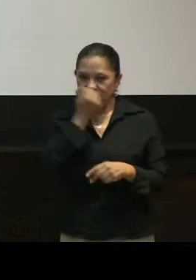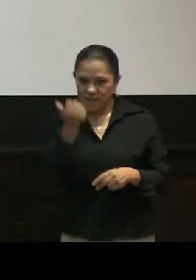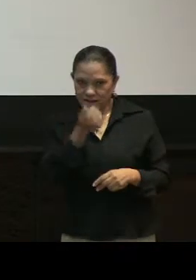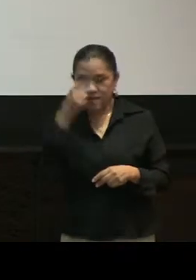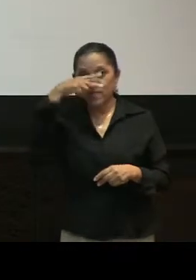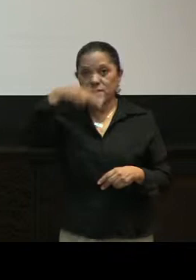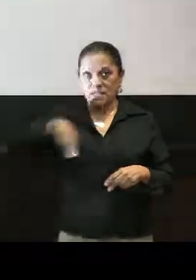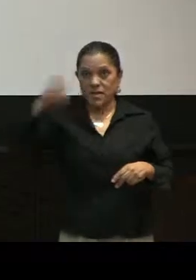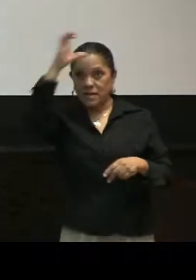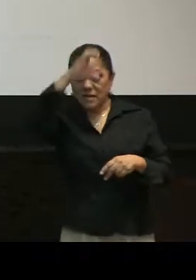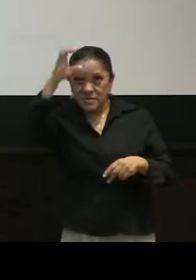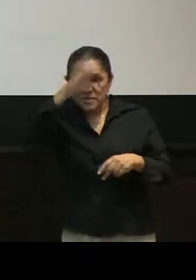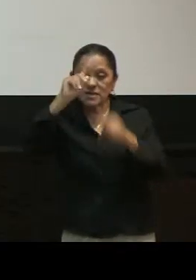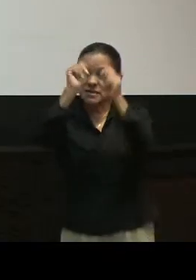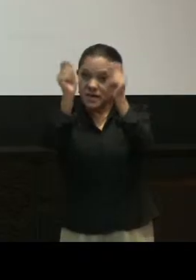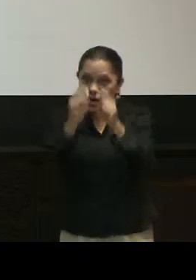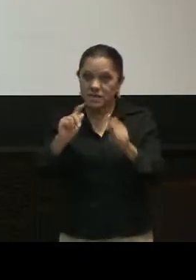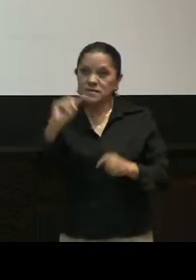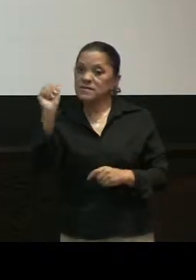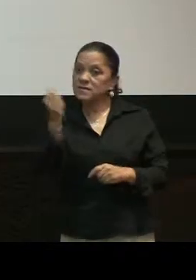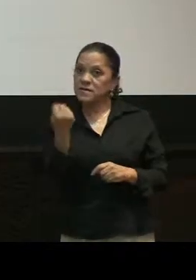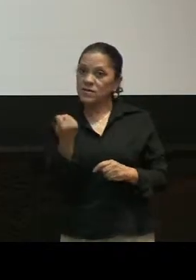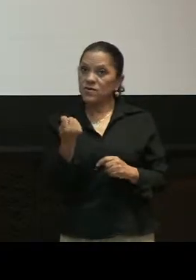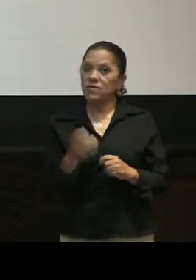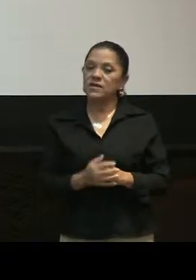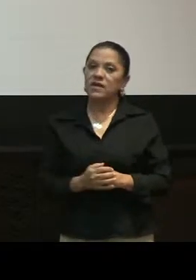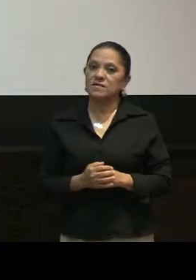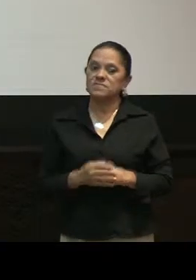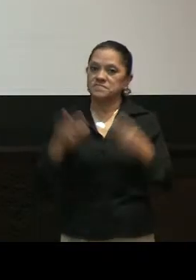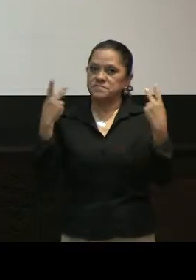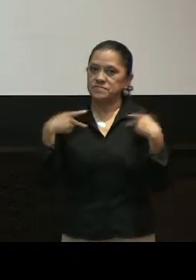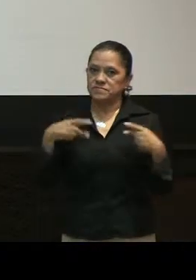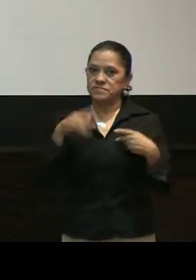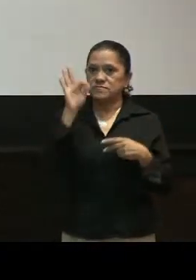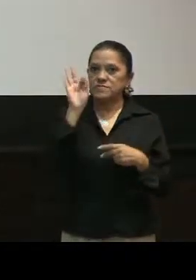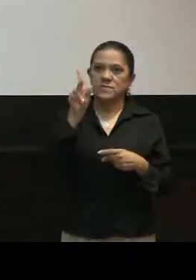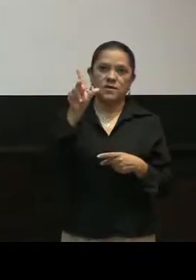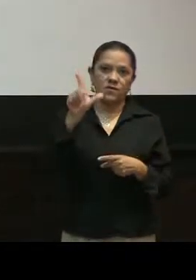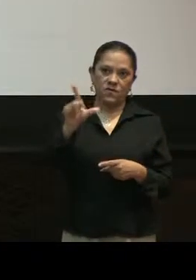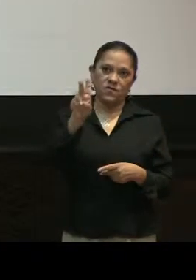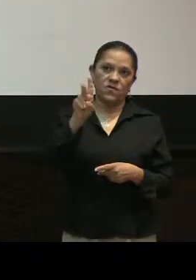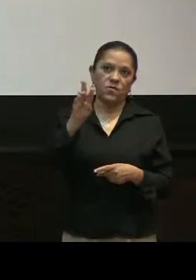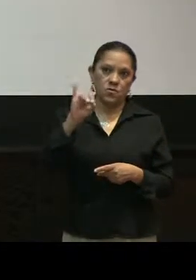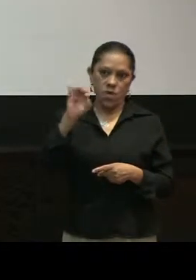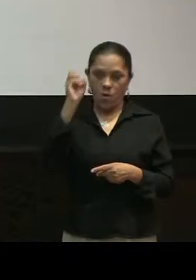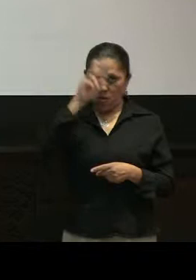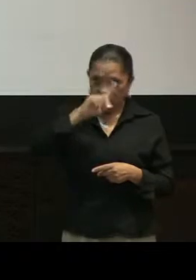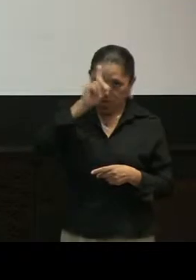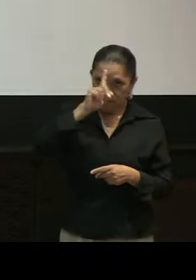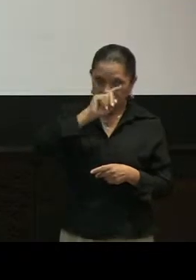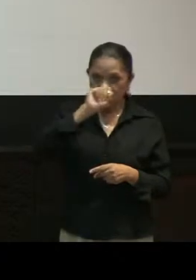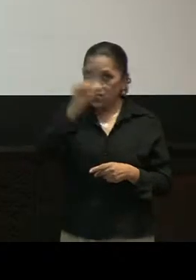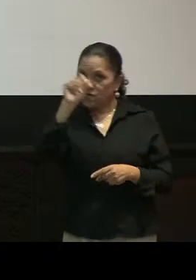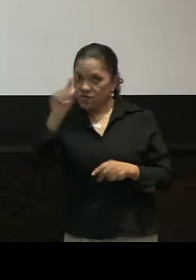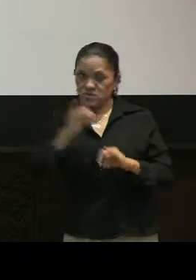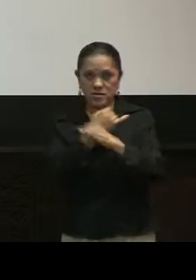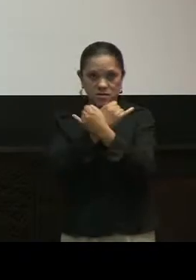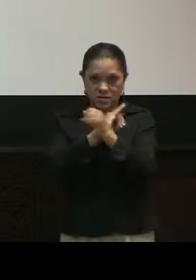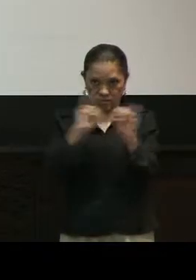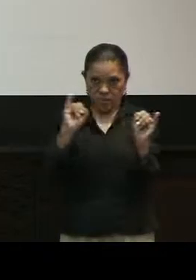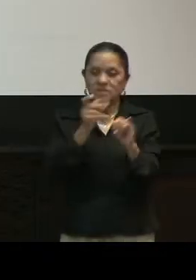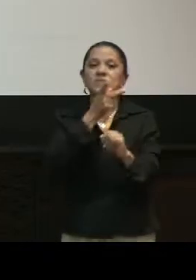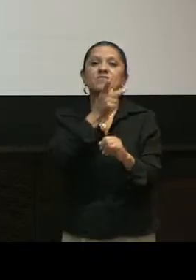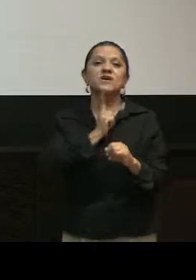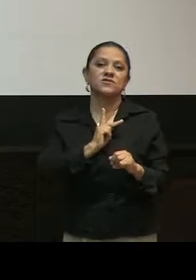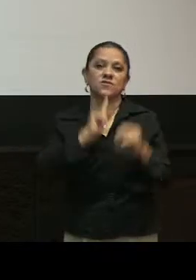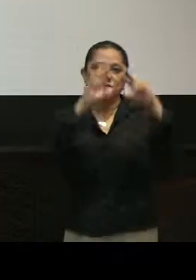de Ciencias, Arte y Tecnología, el ciudadano Fluvio Ruiz Alarcón, consejero profesional independiente de Petróleos